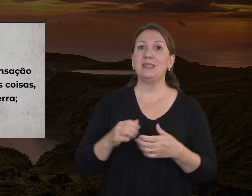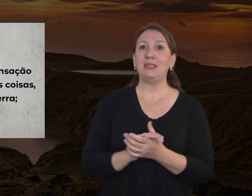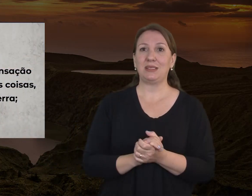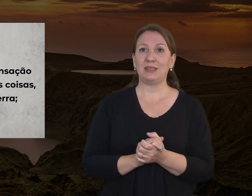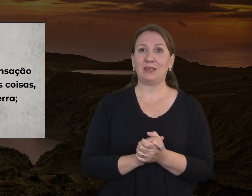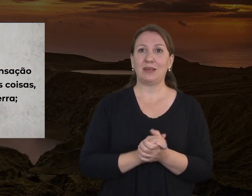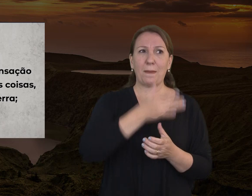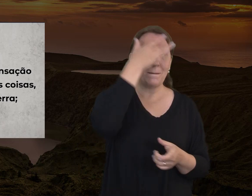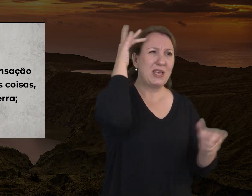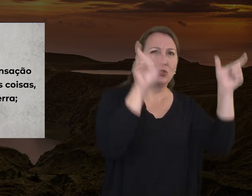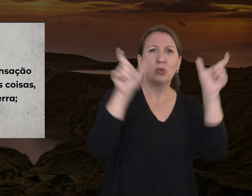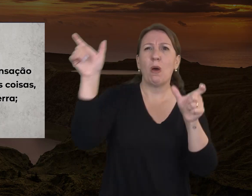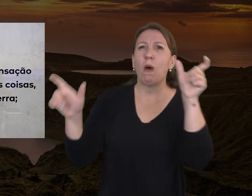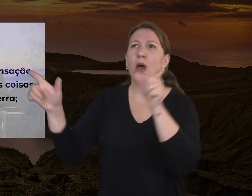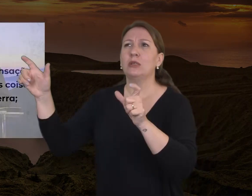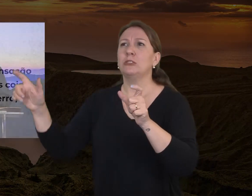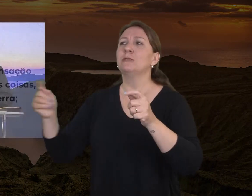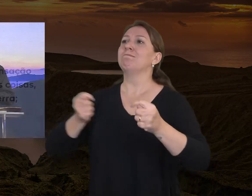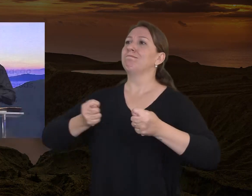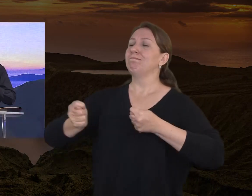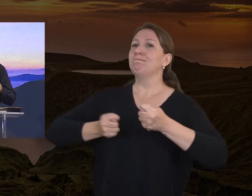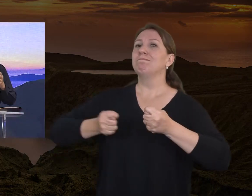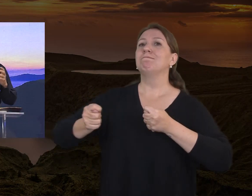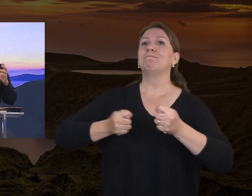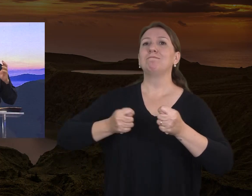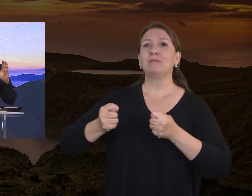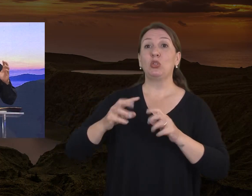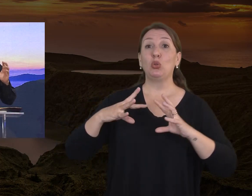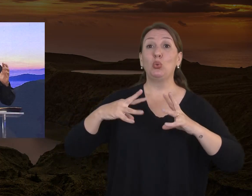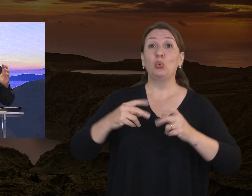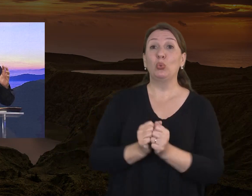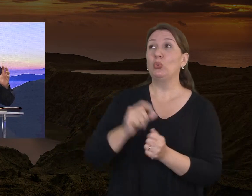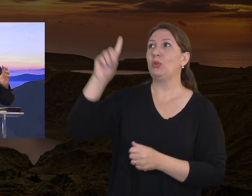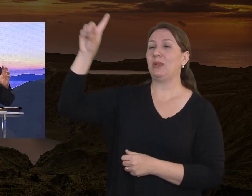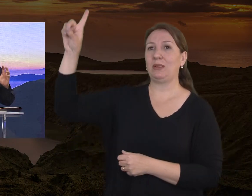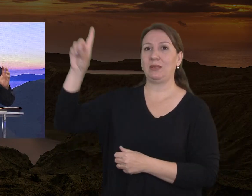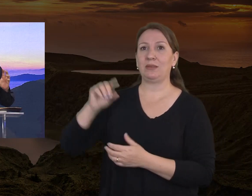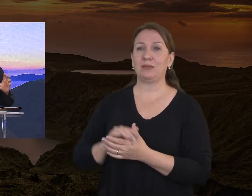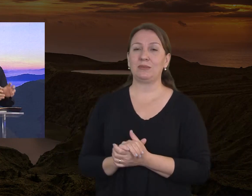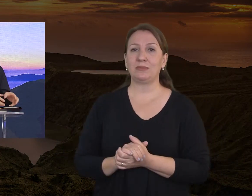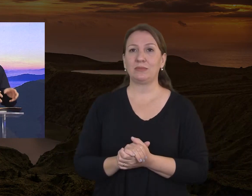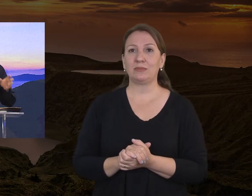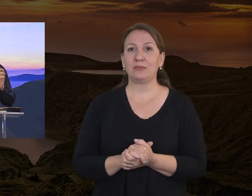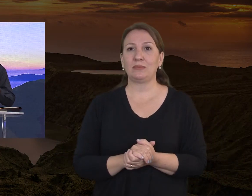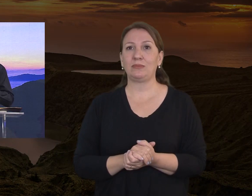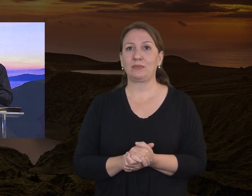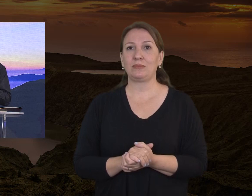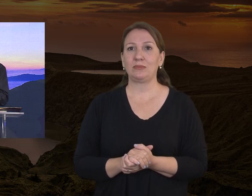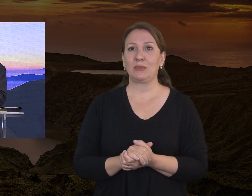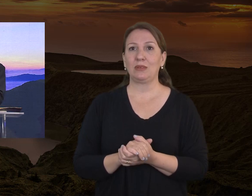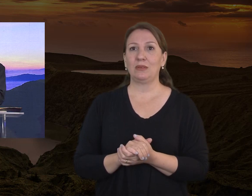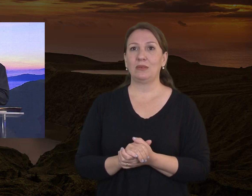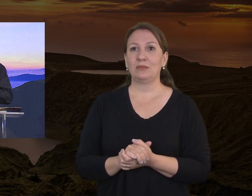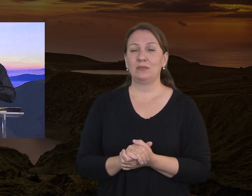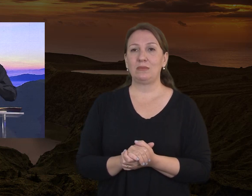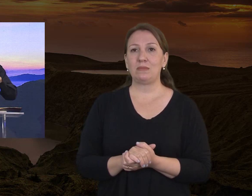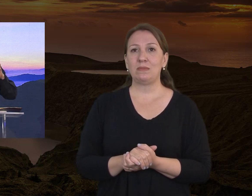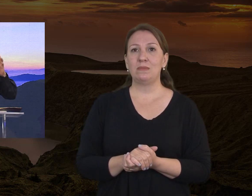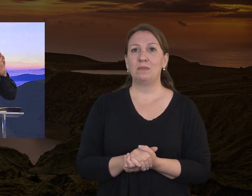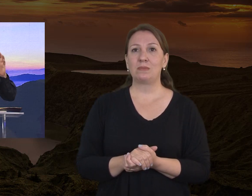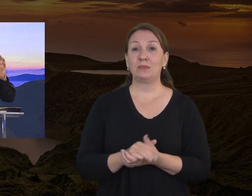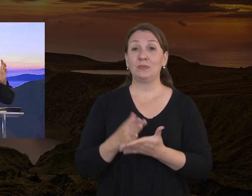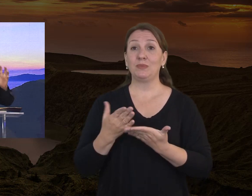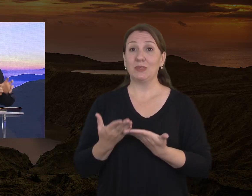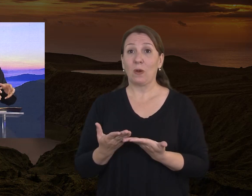poder cumprir a sua vontade. Então, aqui diz a dispensação da plenitude dos tempos, quer dizer,